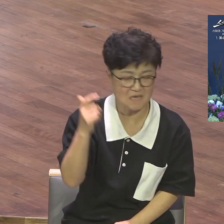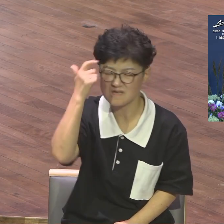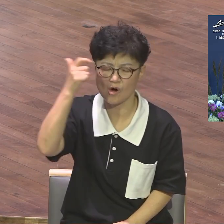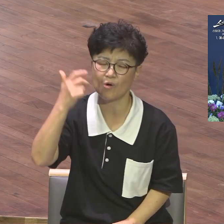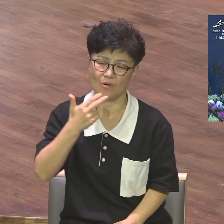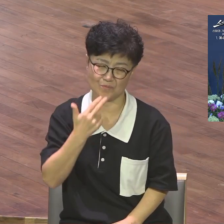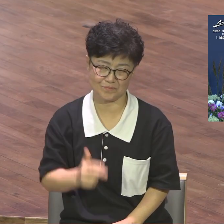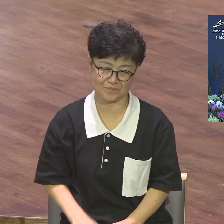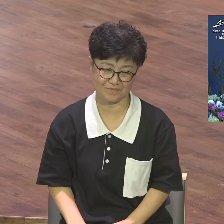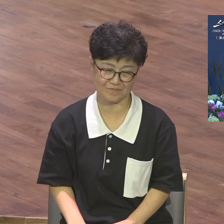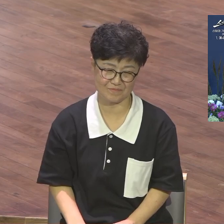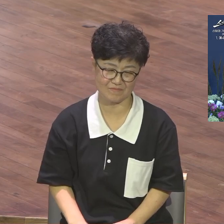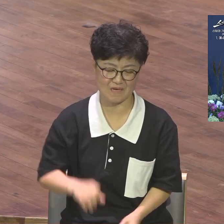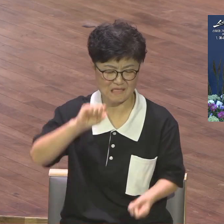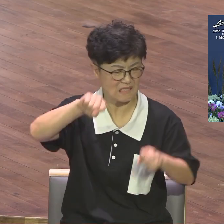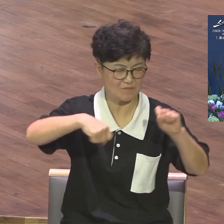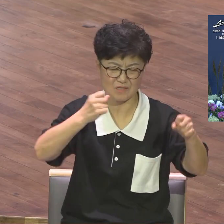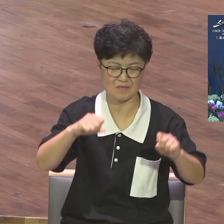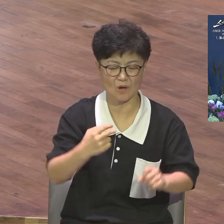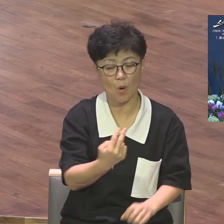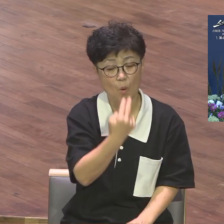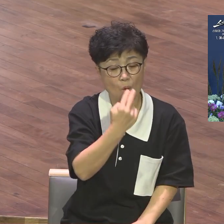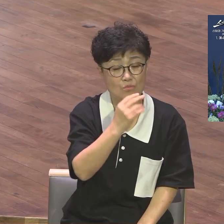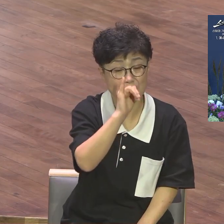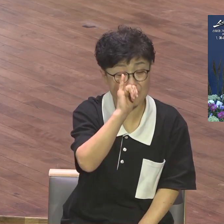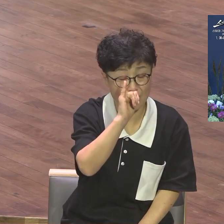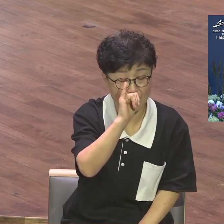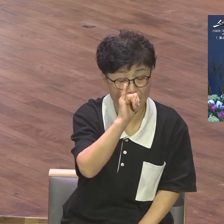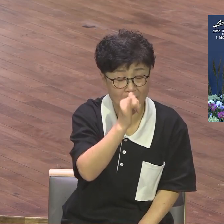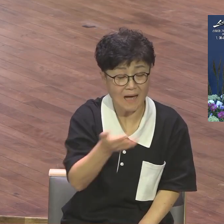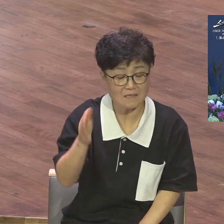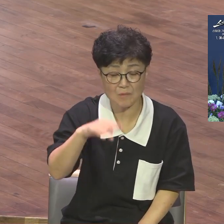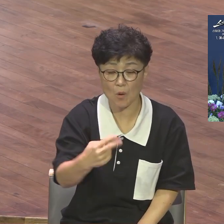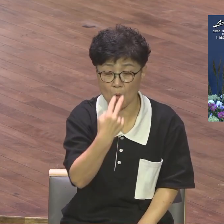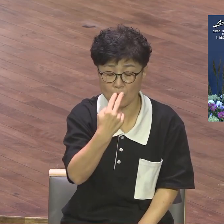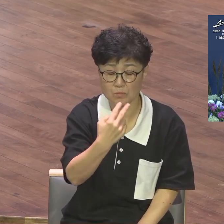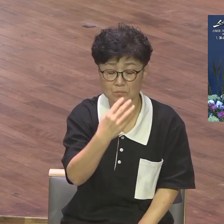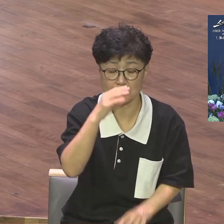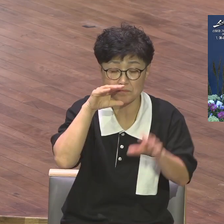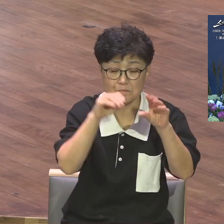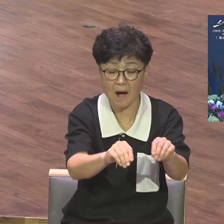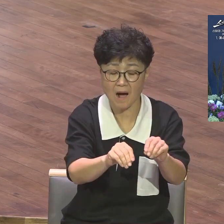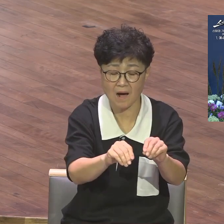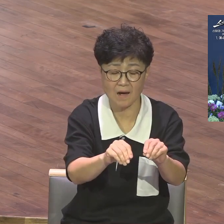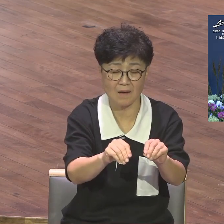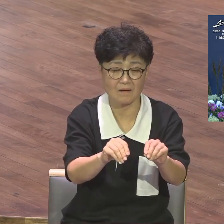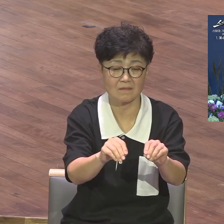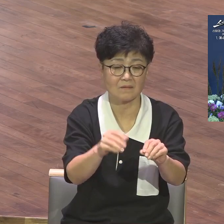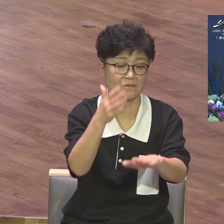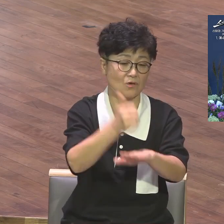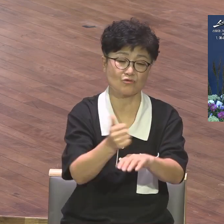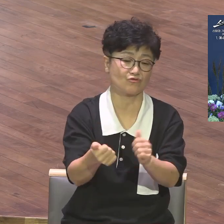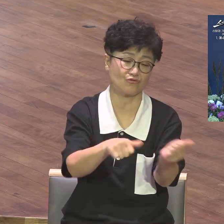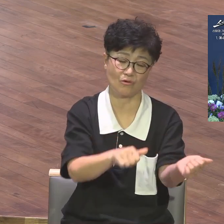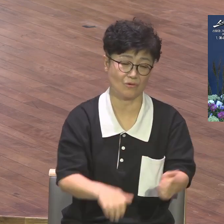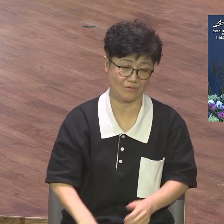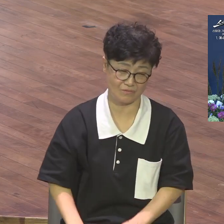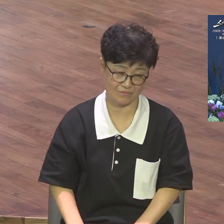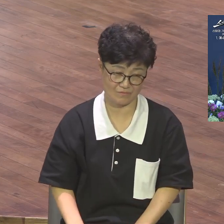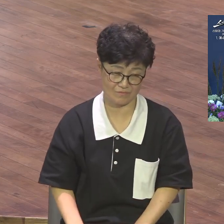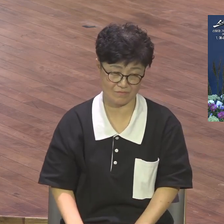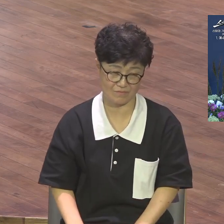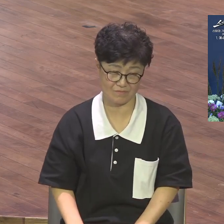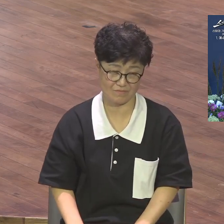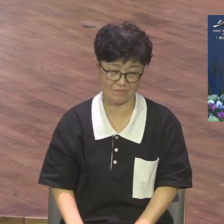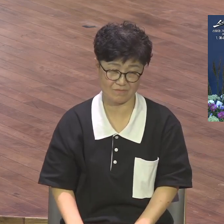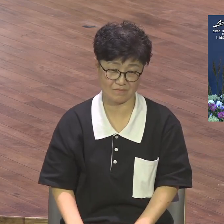짐승은 육신의 호흡만 갖고 있기 때문에 그 호흡이 끊어지면 그냥 끝나는 겁니다. 그래서 짐승이 신을 찾고자 하는 본능을 저는